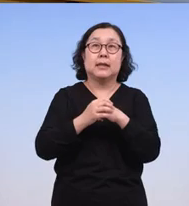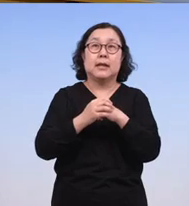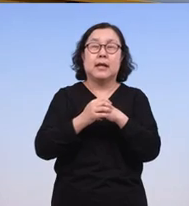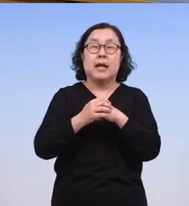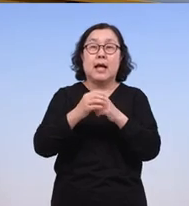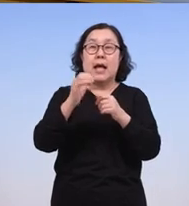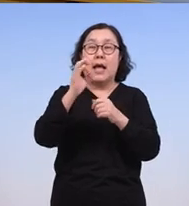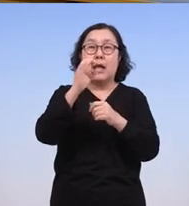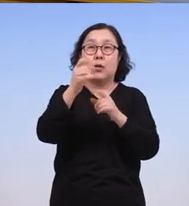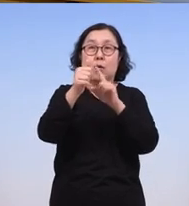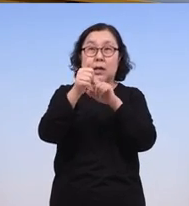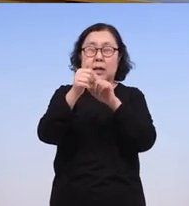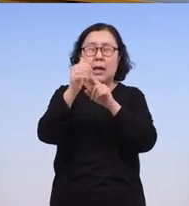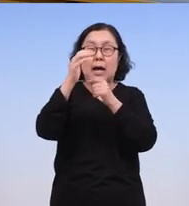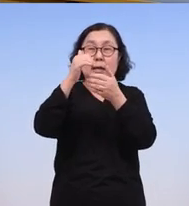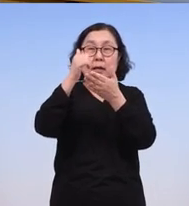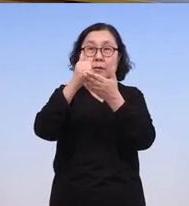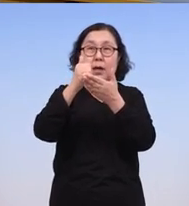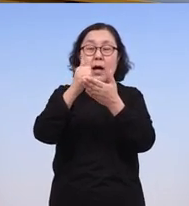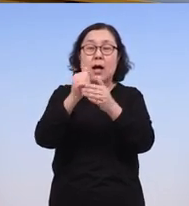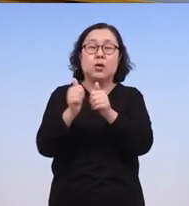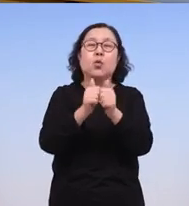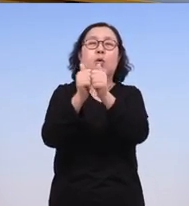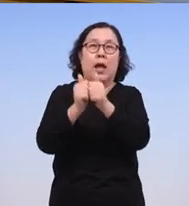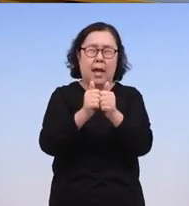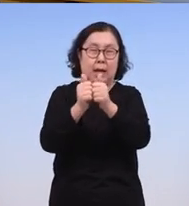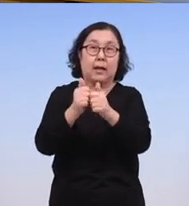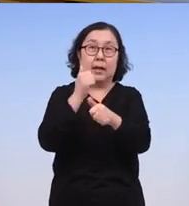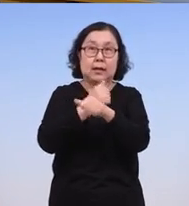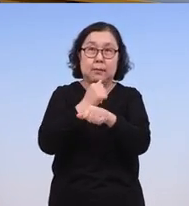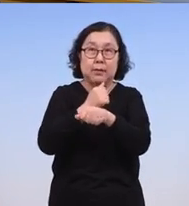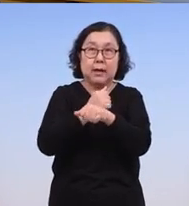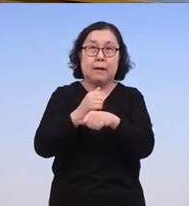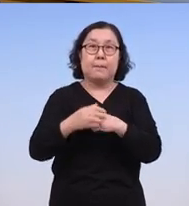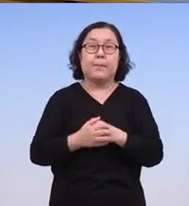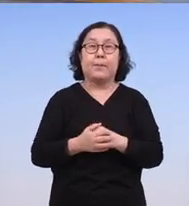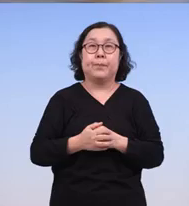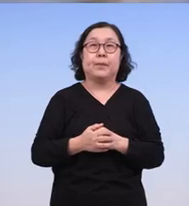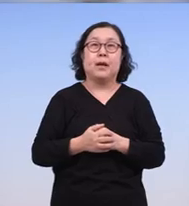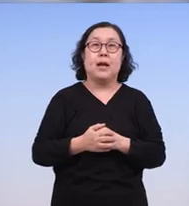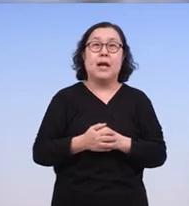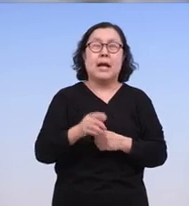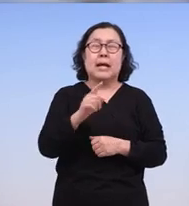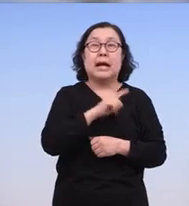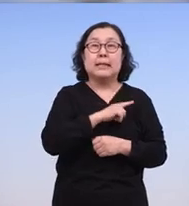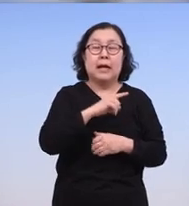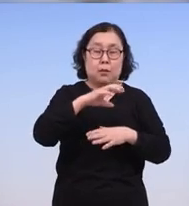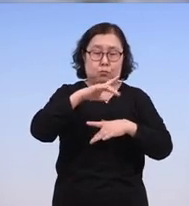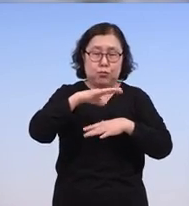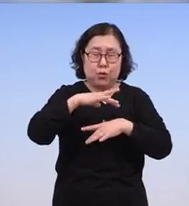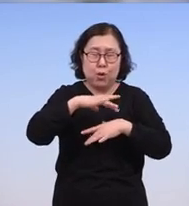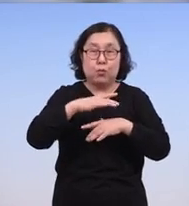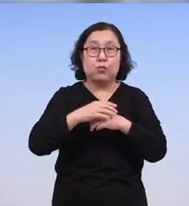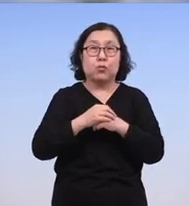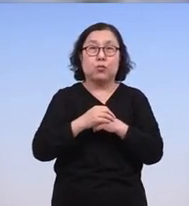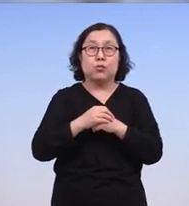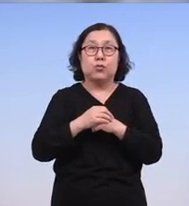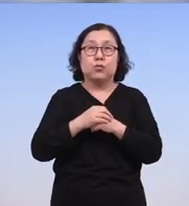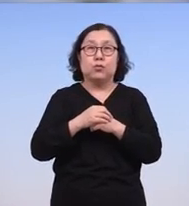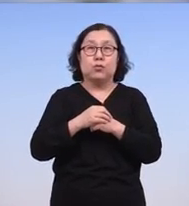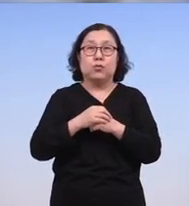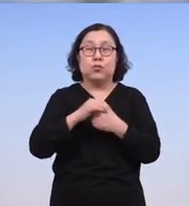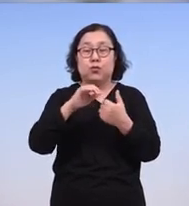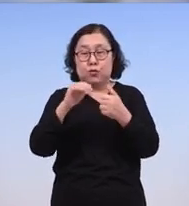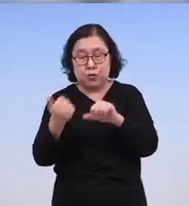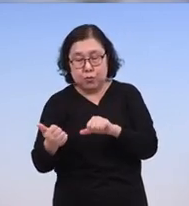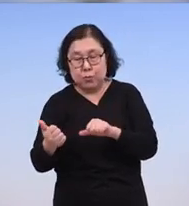에녹이 하나님과 동행하였음입니다. 제가 앞에서 말씀드렸잖아요. 가장 무서운 그